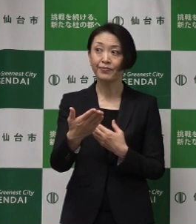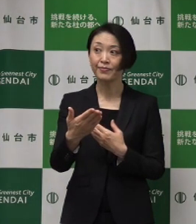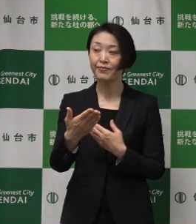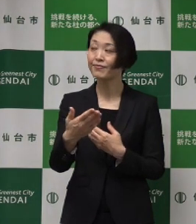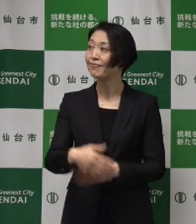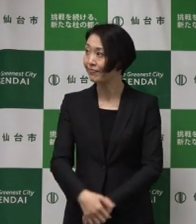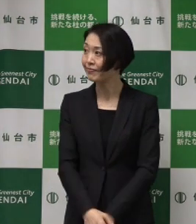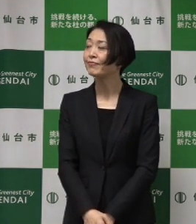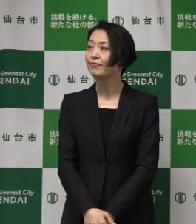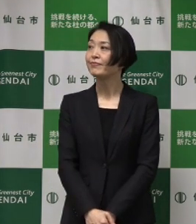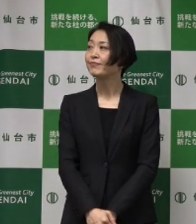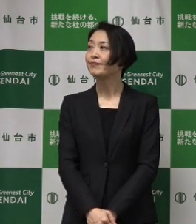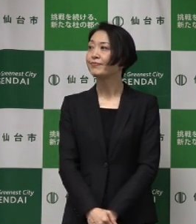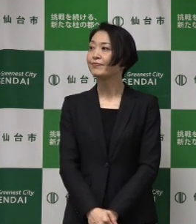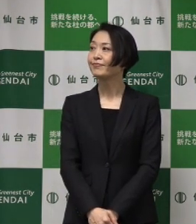どうぞ。